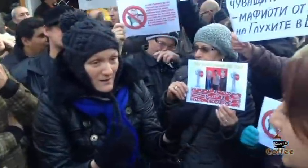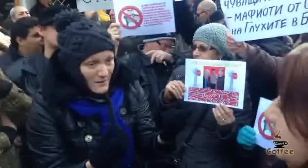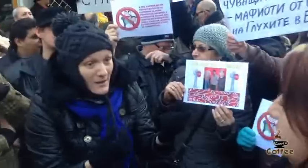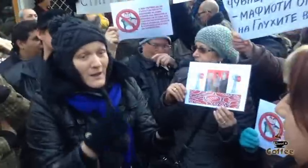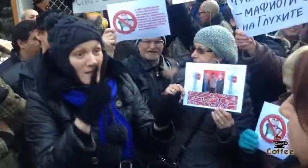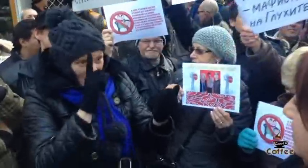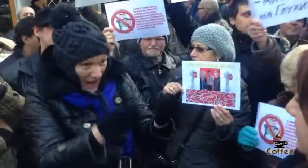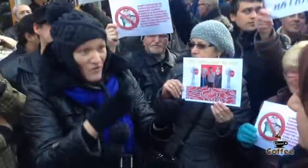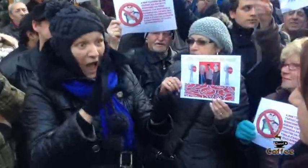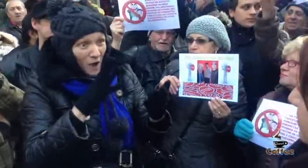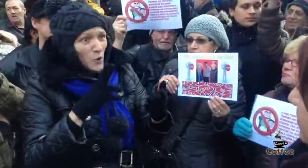защитат.